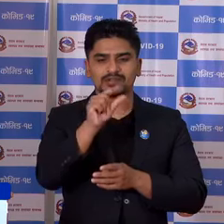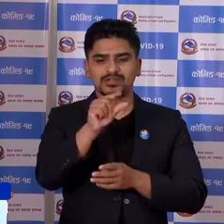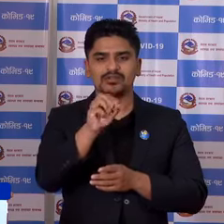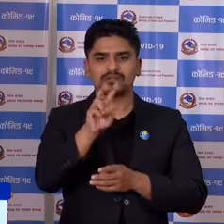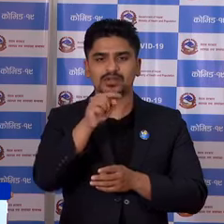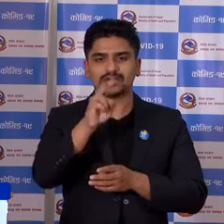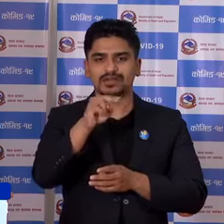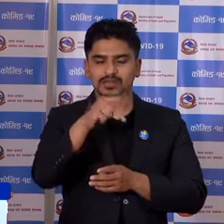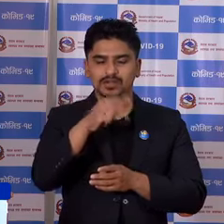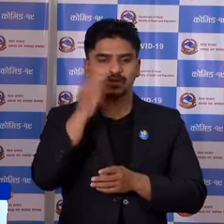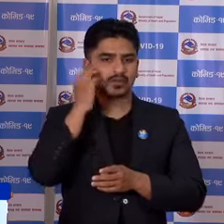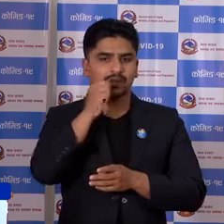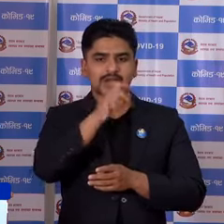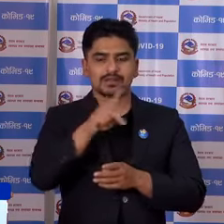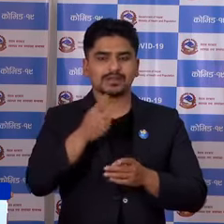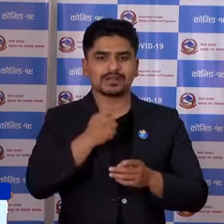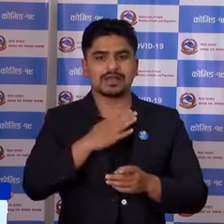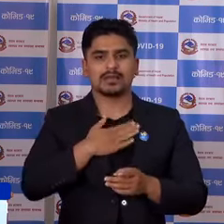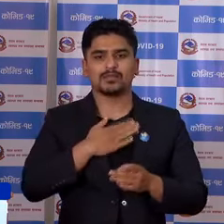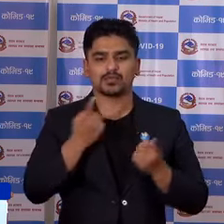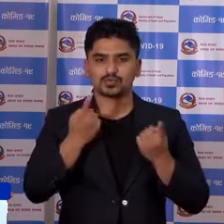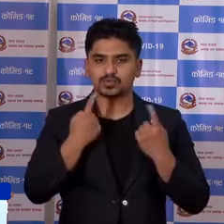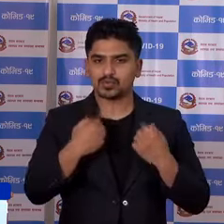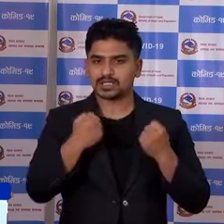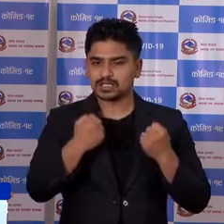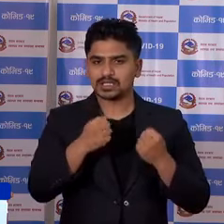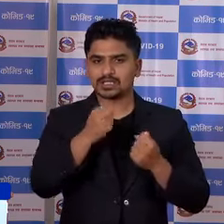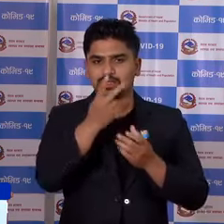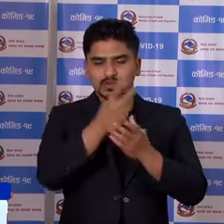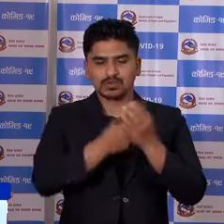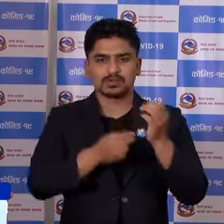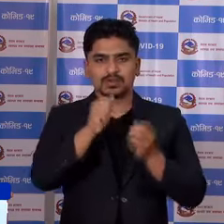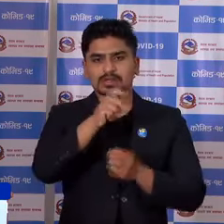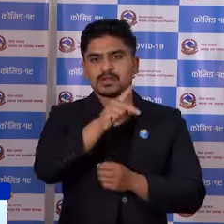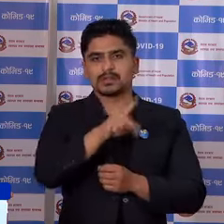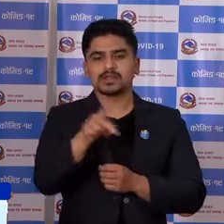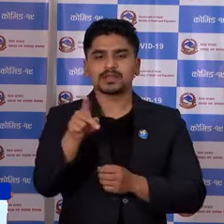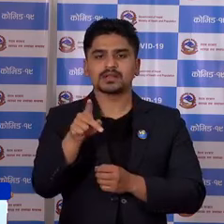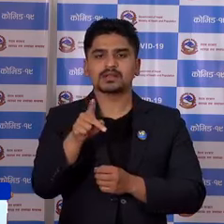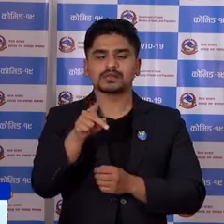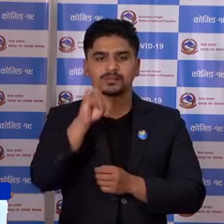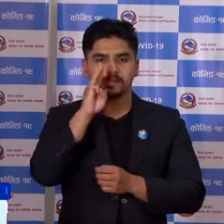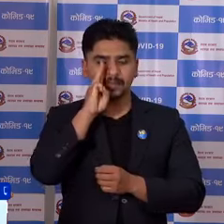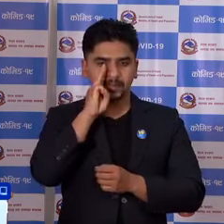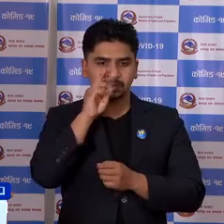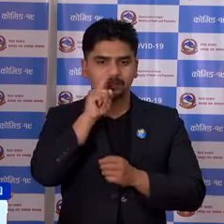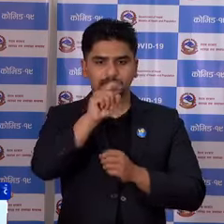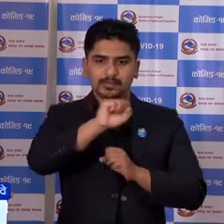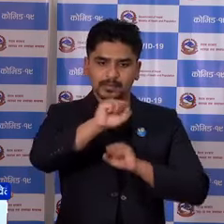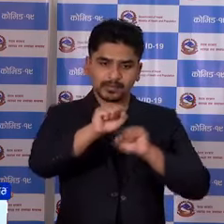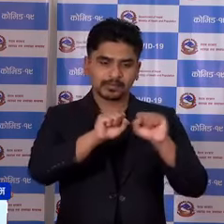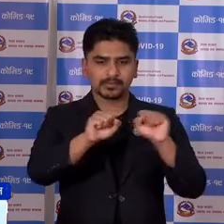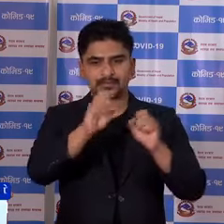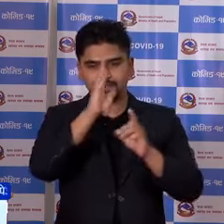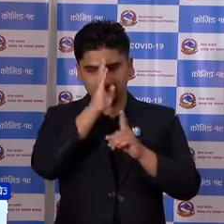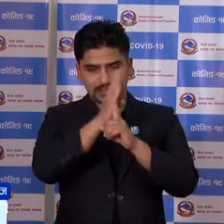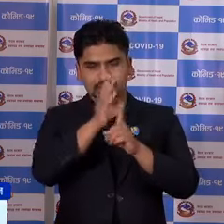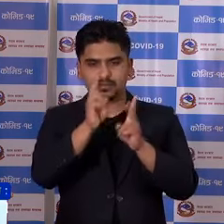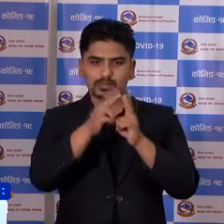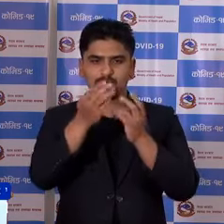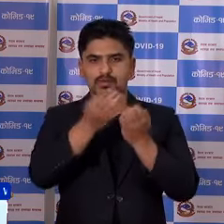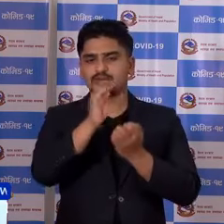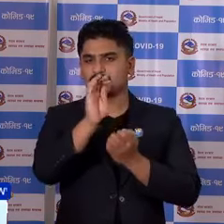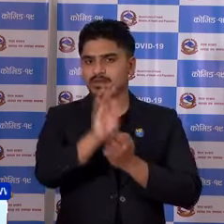covid19.mohp.gov.np र मोबाइल एप्लिकेसन हाम्रो स्वास्थ्य, यो 2 एप्लिकेसनहरू मार्फत यहाँहरू हामीसँग सिधा जोडिन